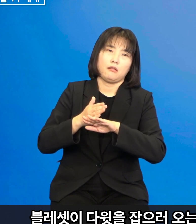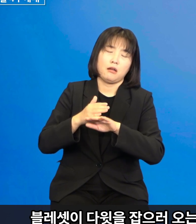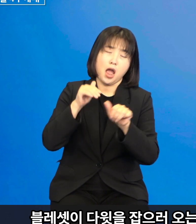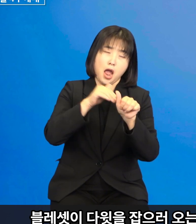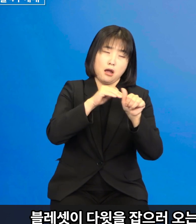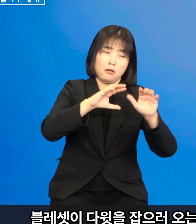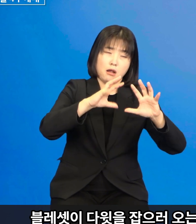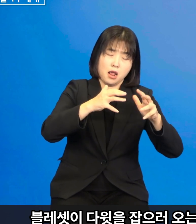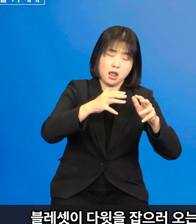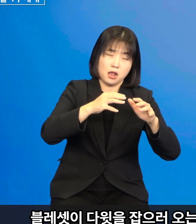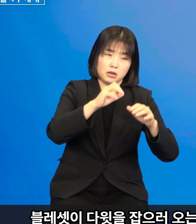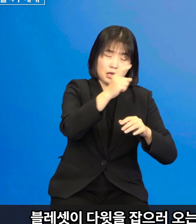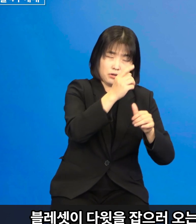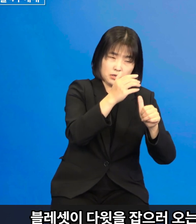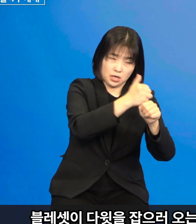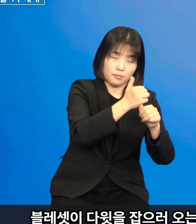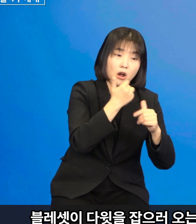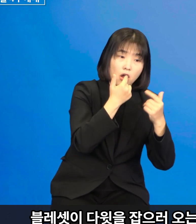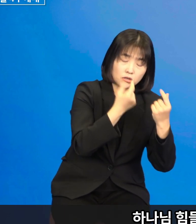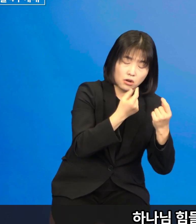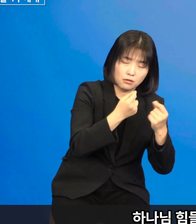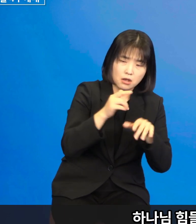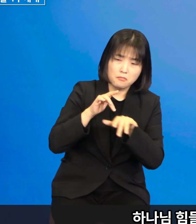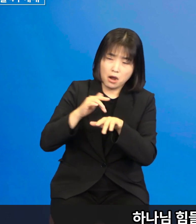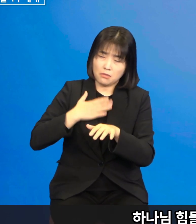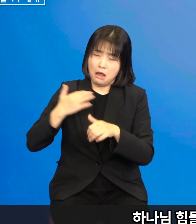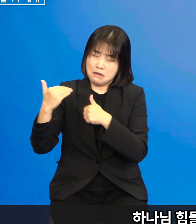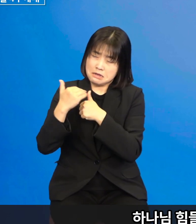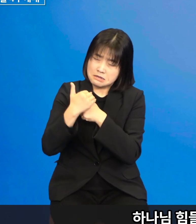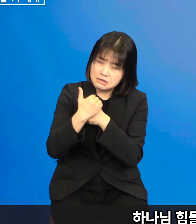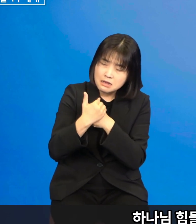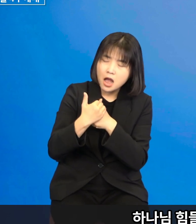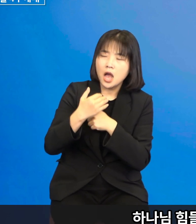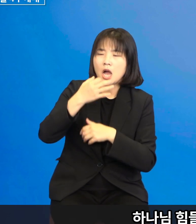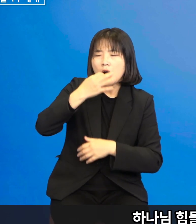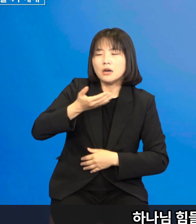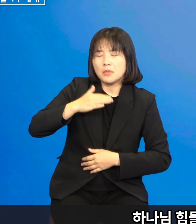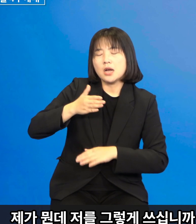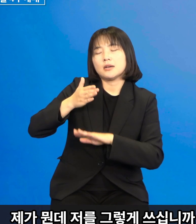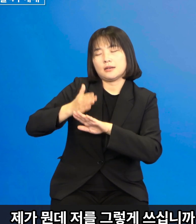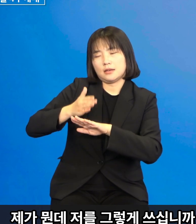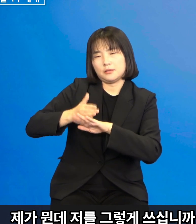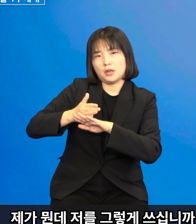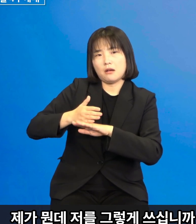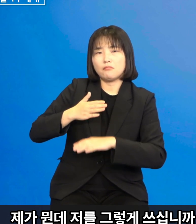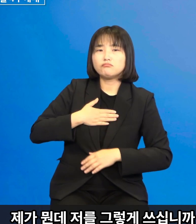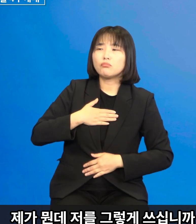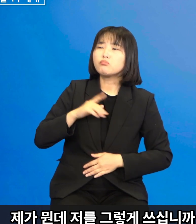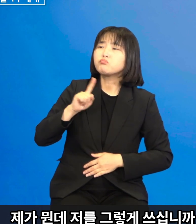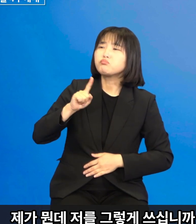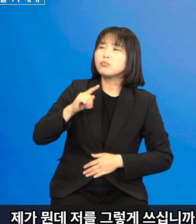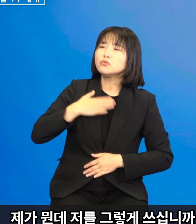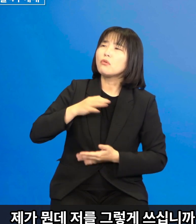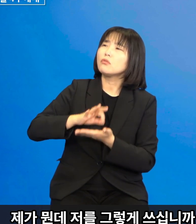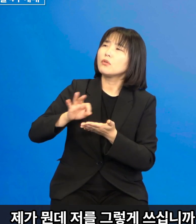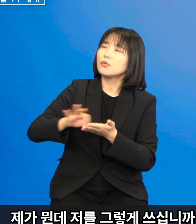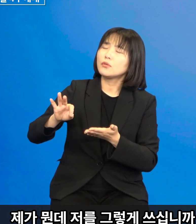블레셋이 다윗을 잡으러 오는 것처럼 마귀가 가만 놔두지 않으니 하나님 힘들지만 감사합니다. 제가 뭔데 저를 그렇게